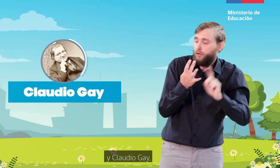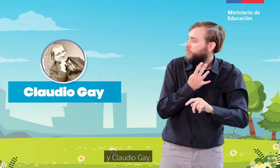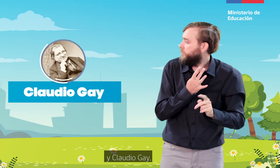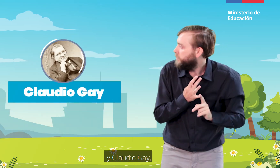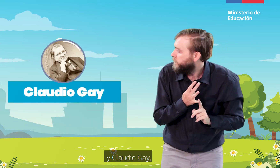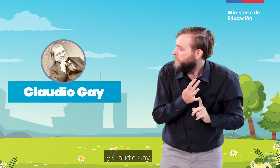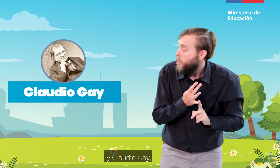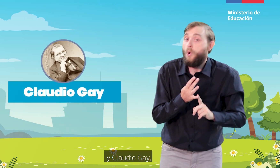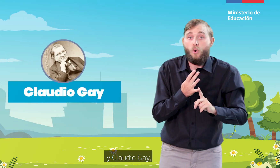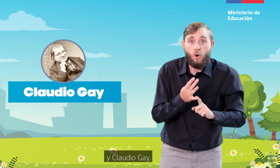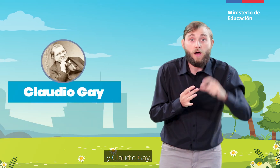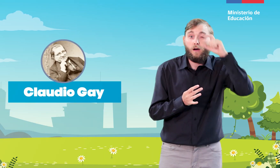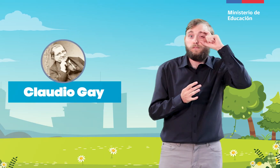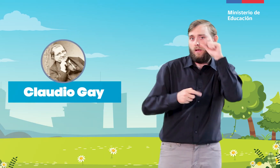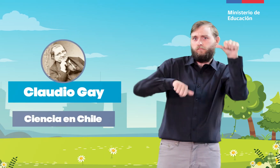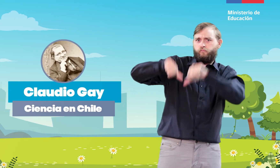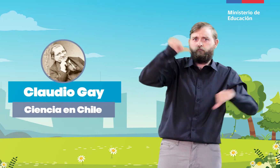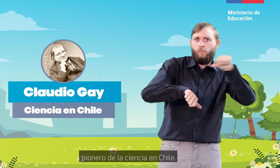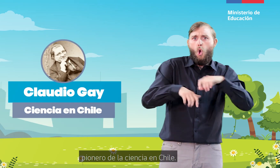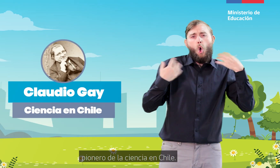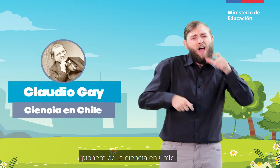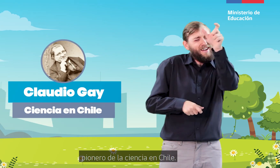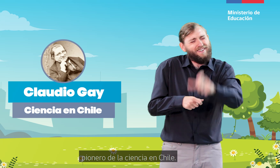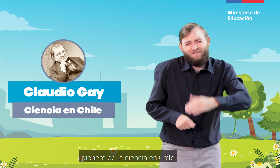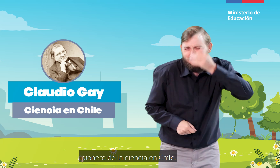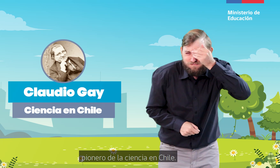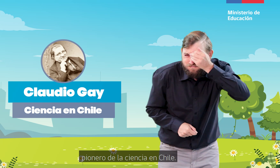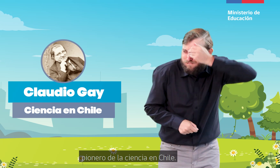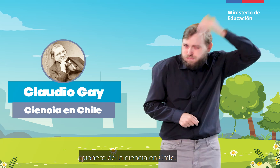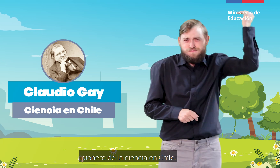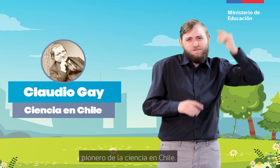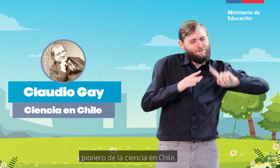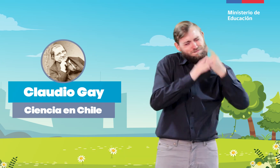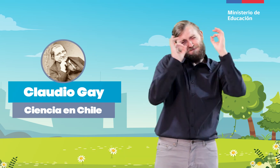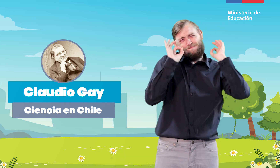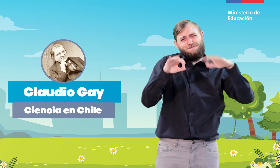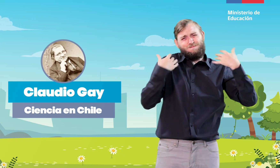Y Claudio Gay, pionero de la ciencia en Chile.